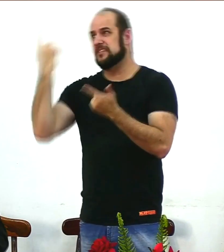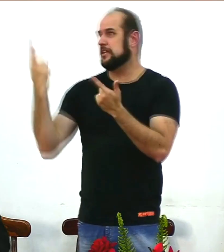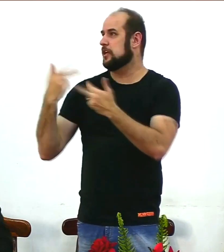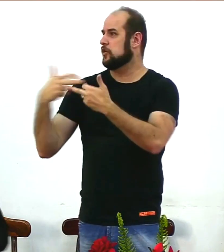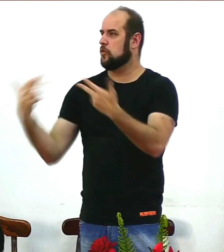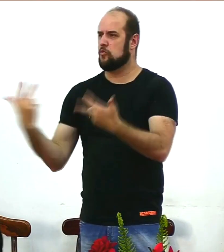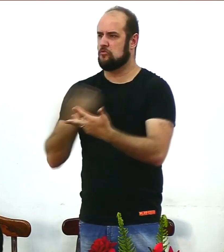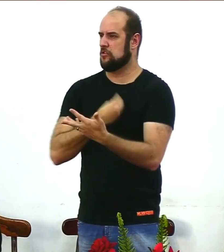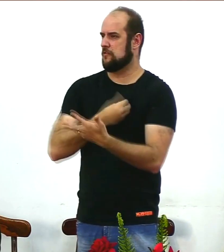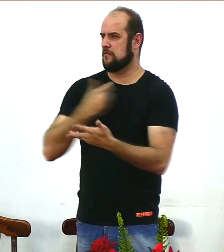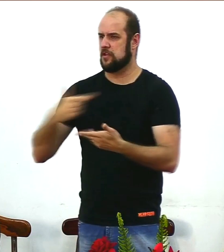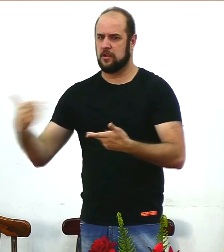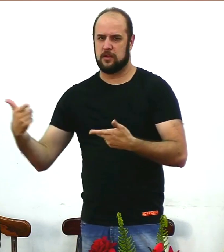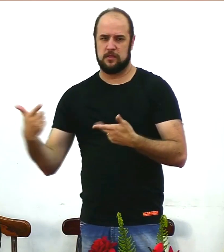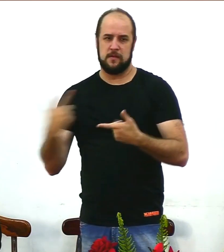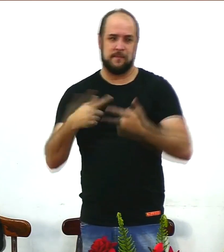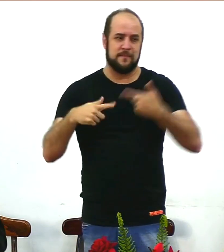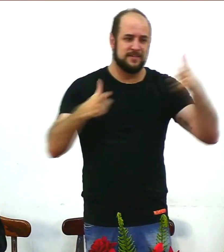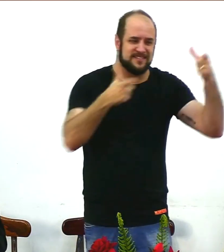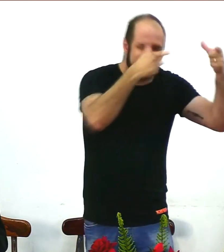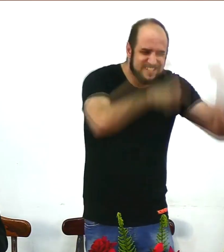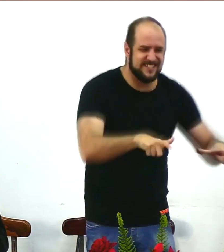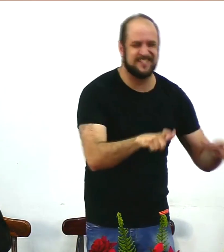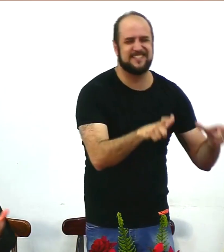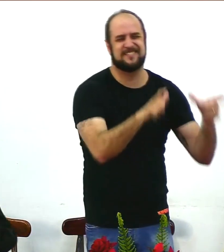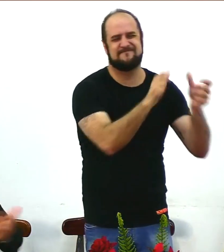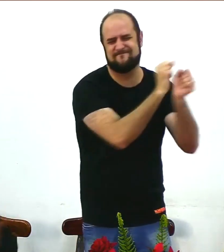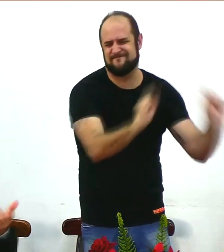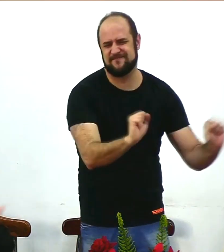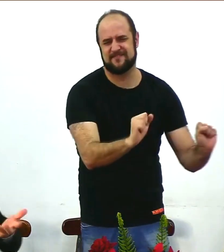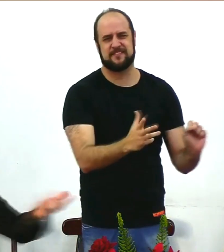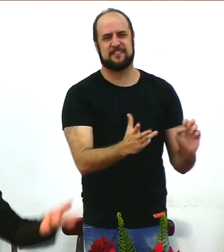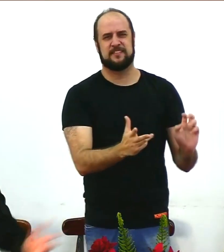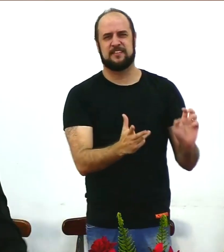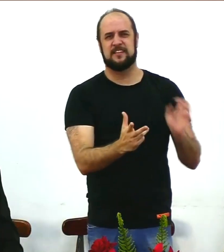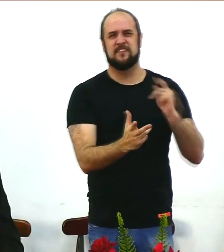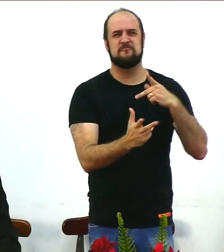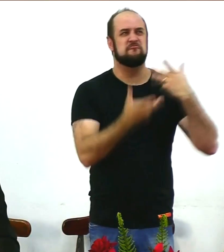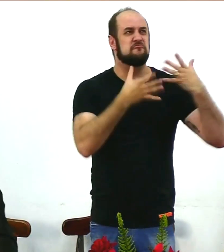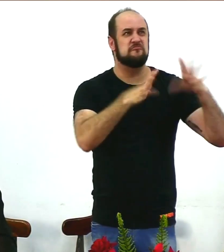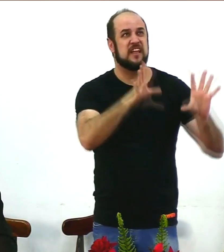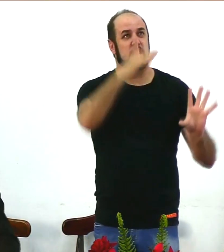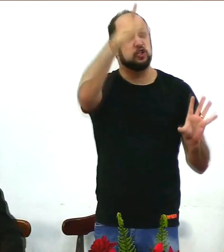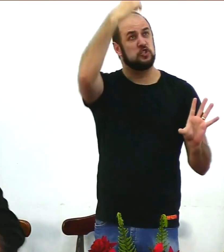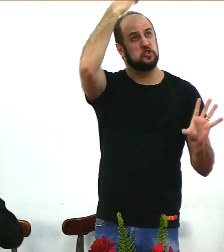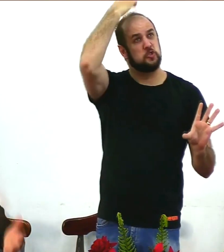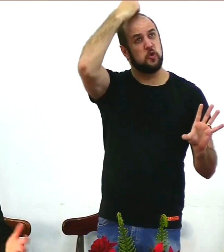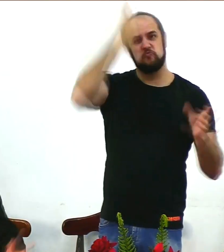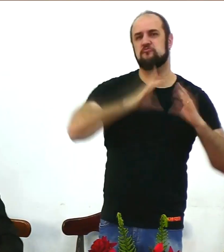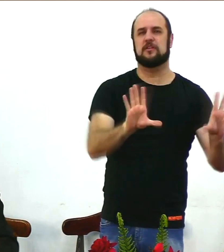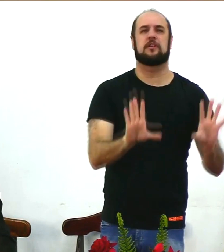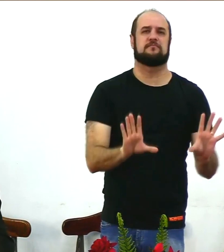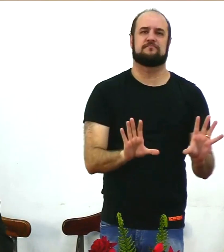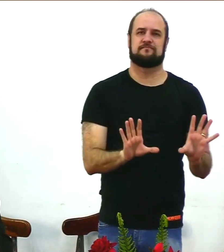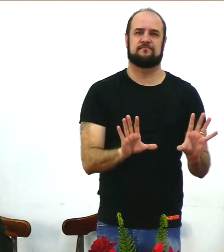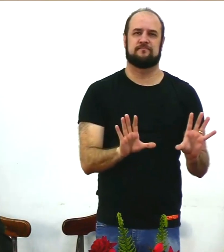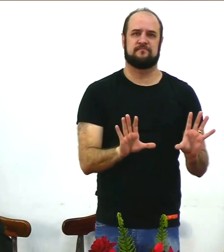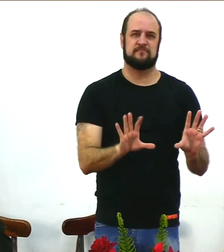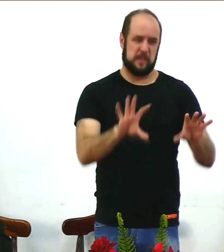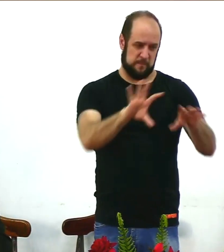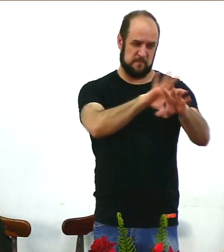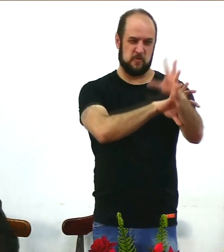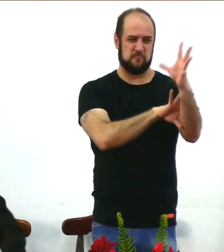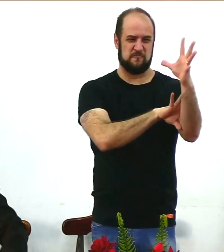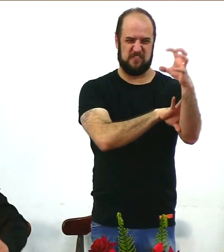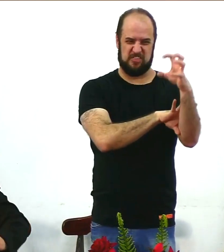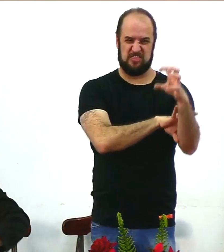por nada. Eu não vou trocar o culto ao Senhor por nada. Talvez,